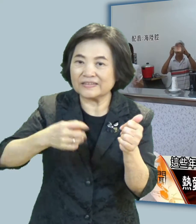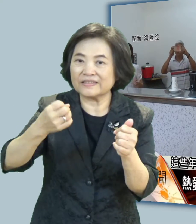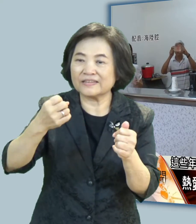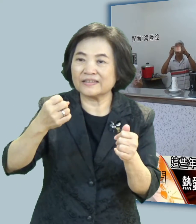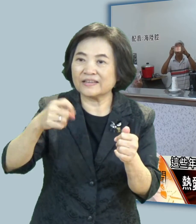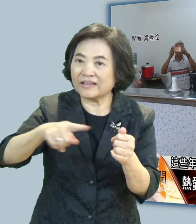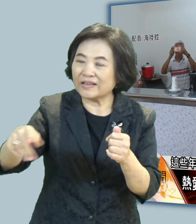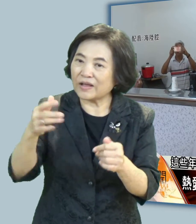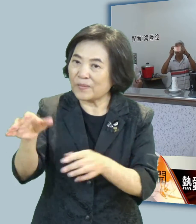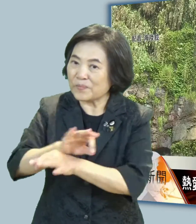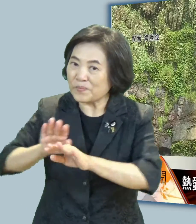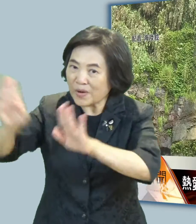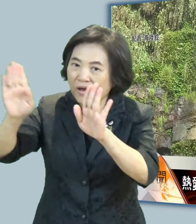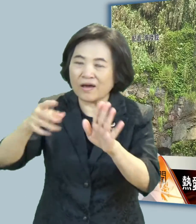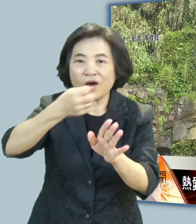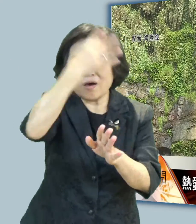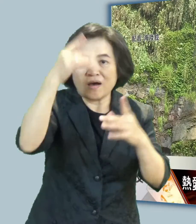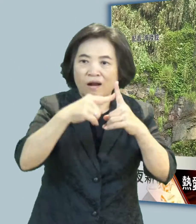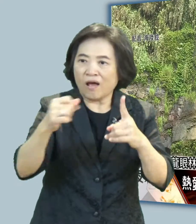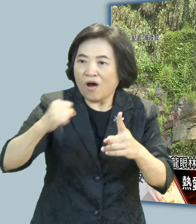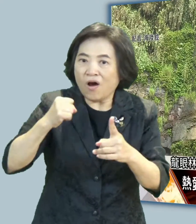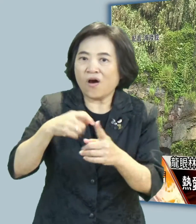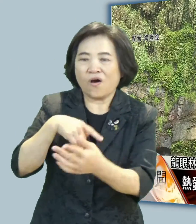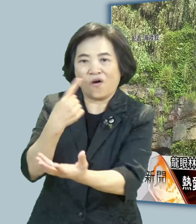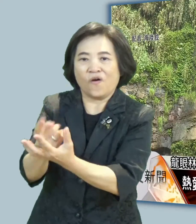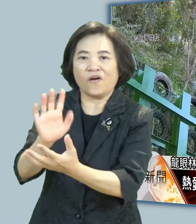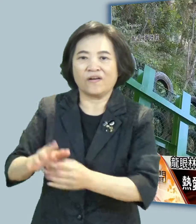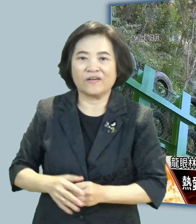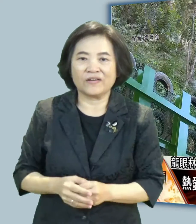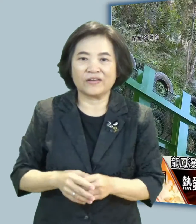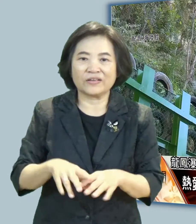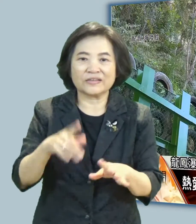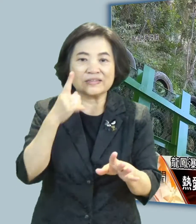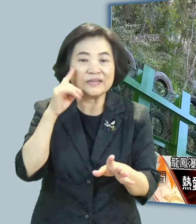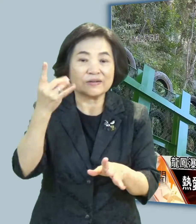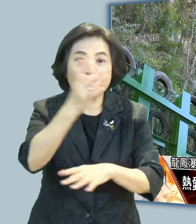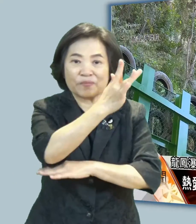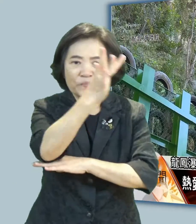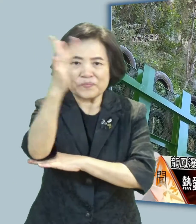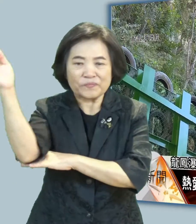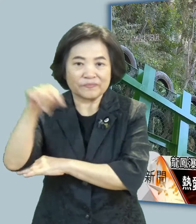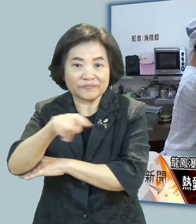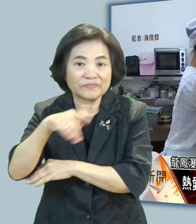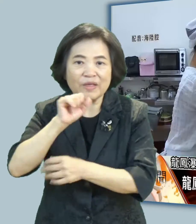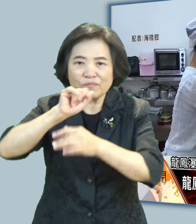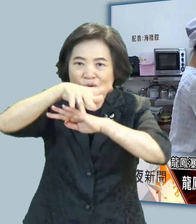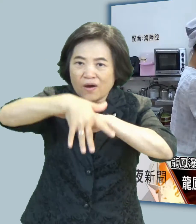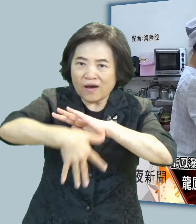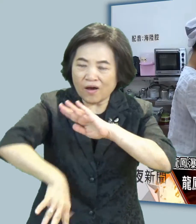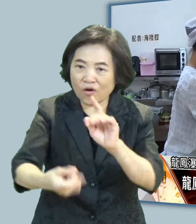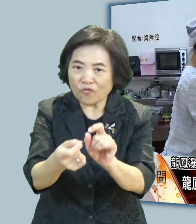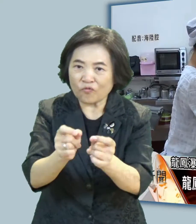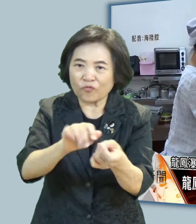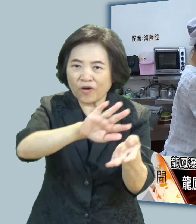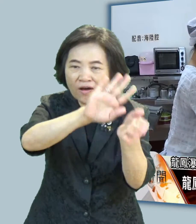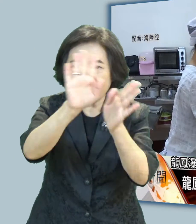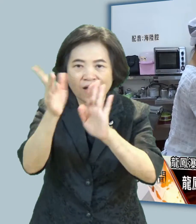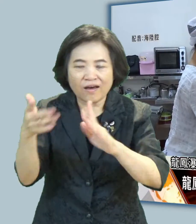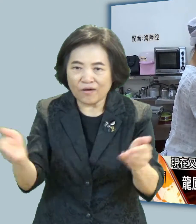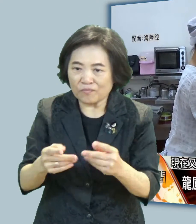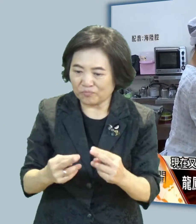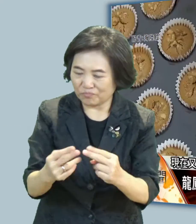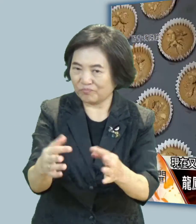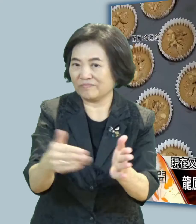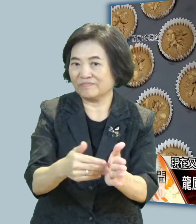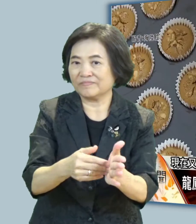该发力的。 有眼那有限农业气候，凉风水冲身挑个环境，只见甜甜的人草好，